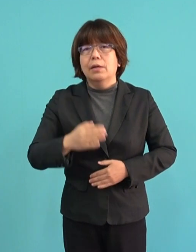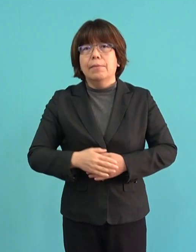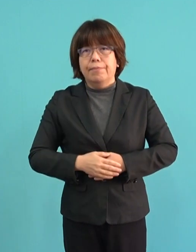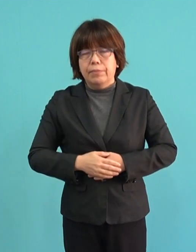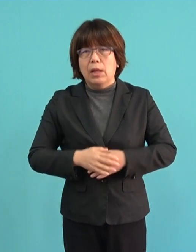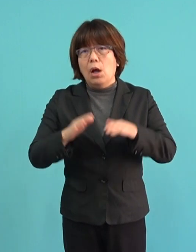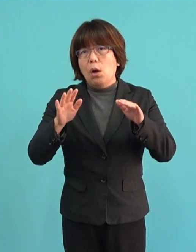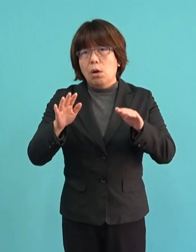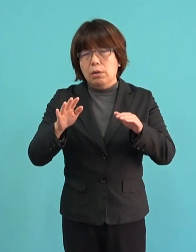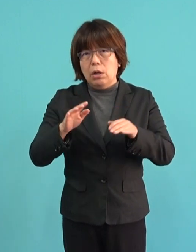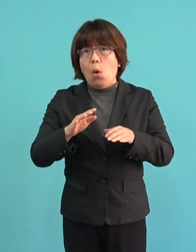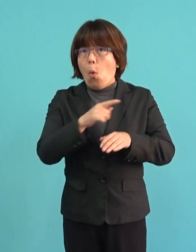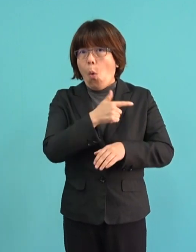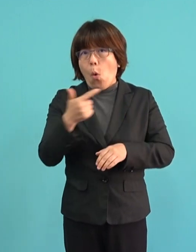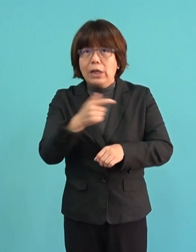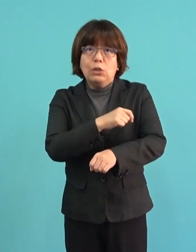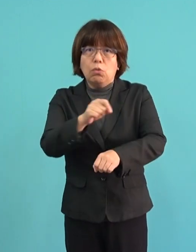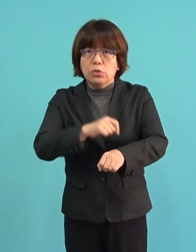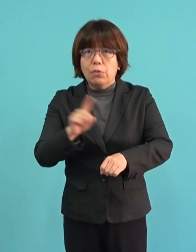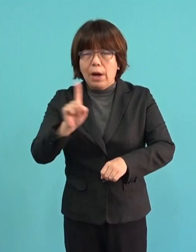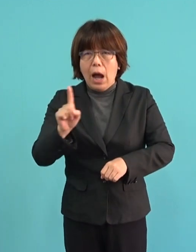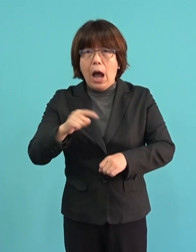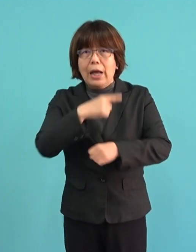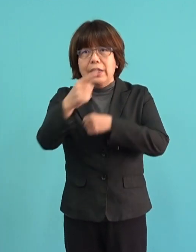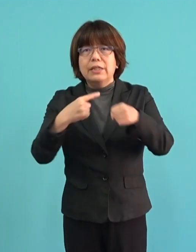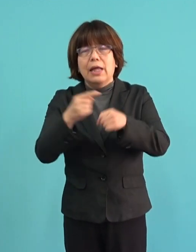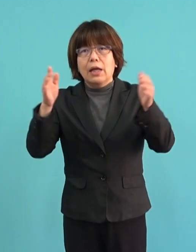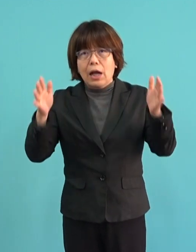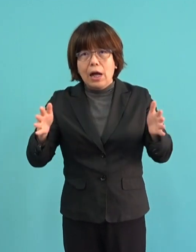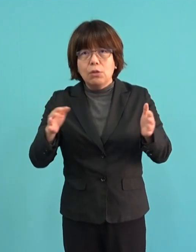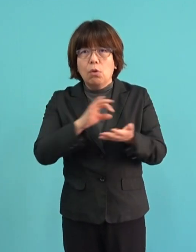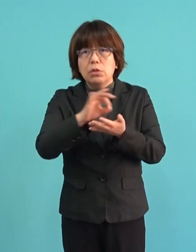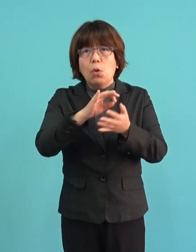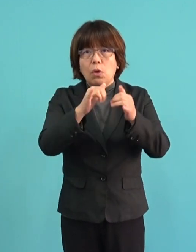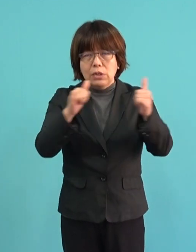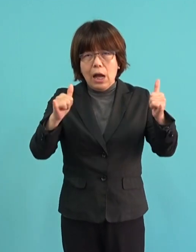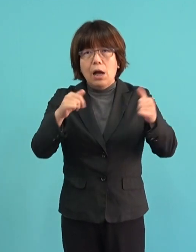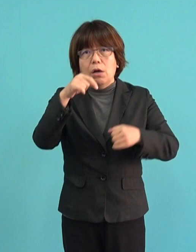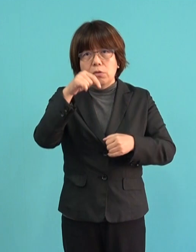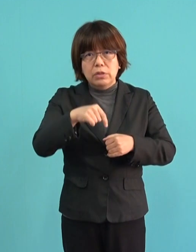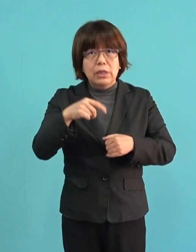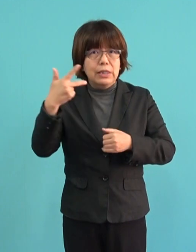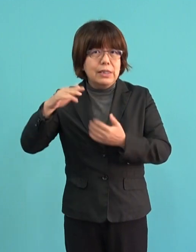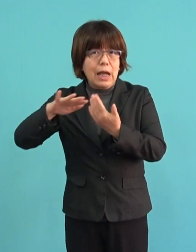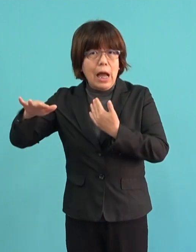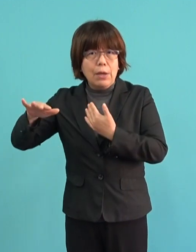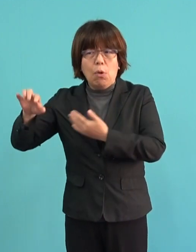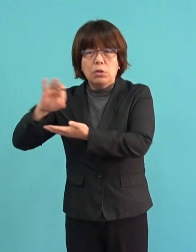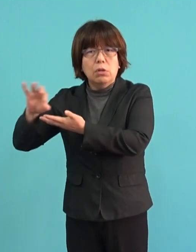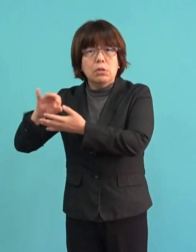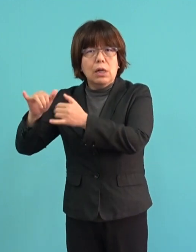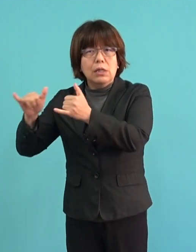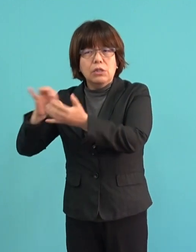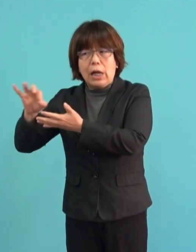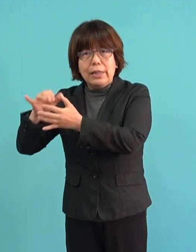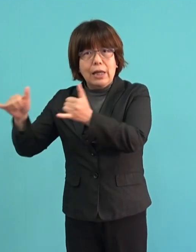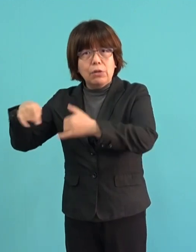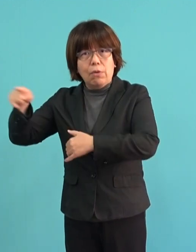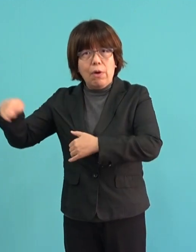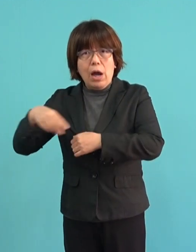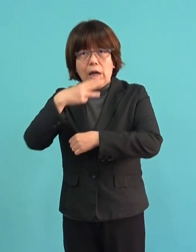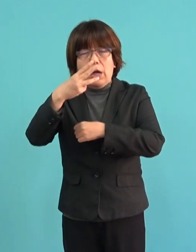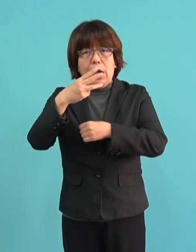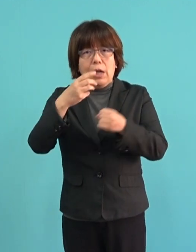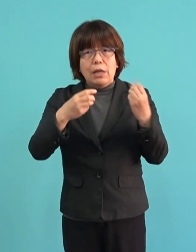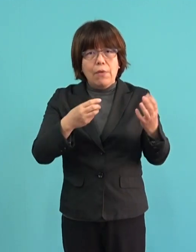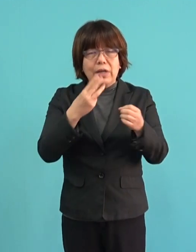一番大きな特徴はですねあの年間のその利用者利用者のうち市外をこれまで利用されてた方が令和